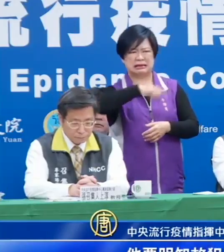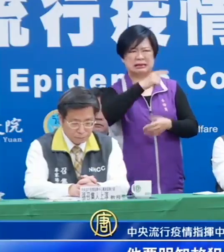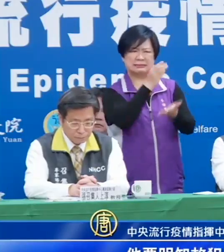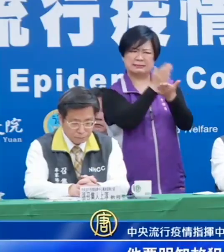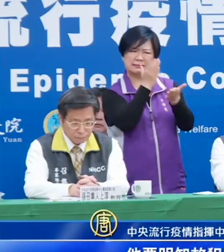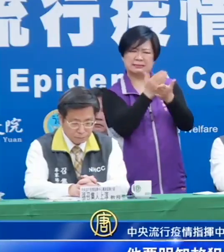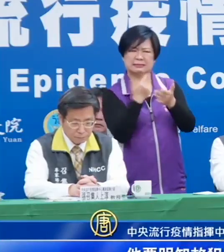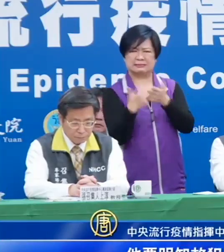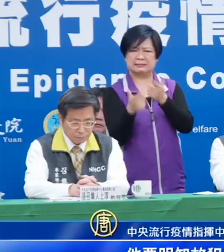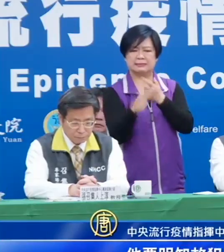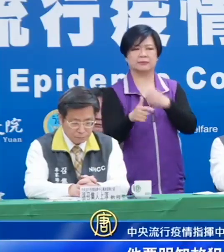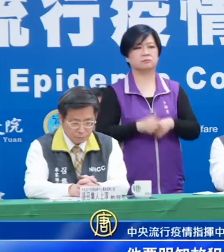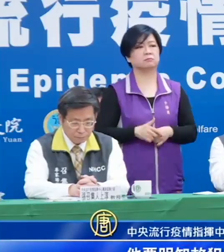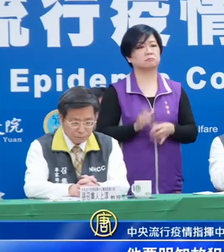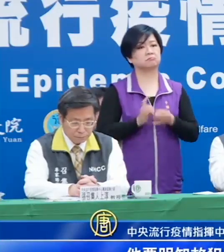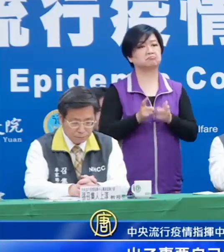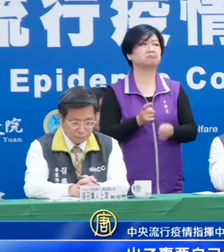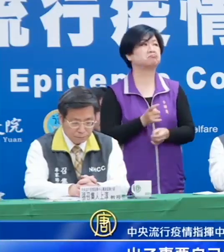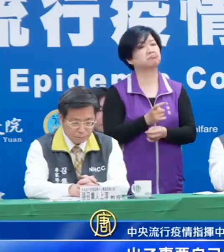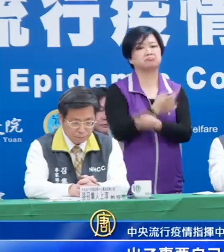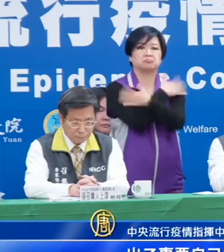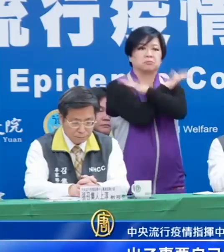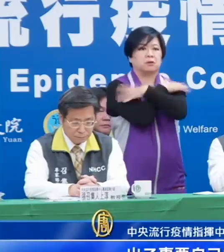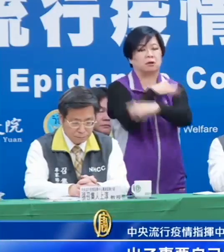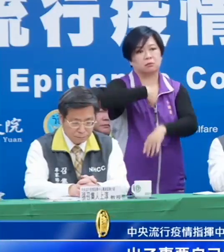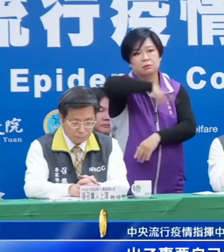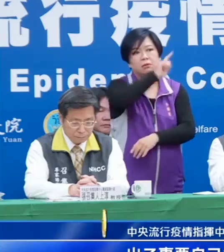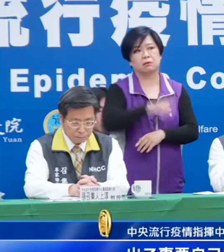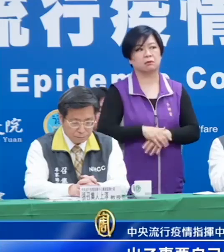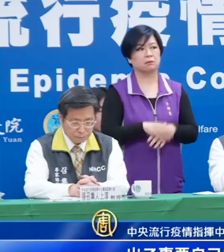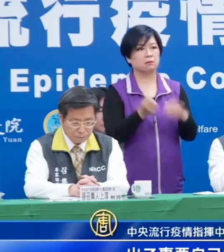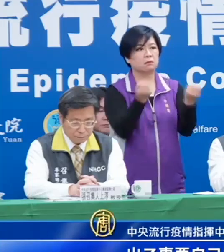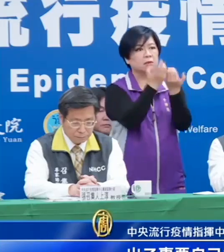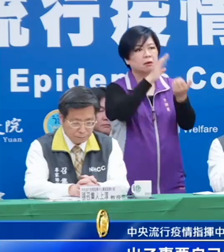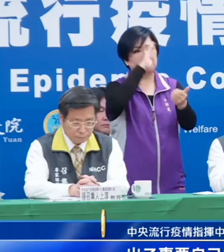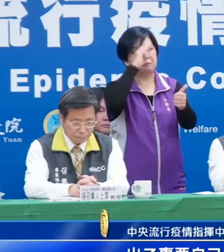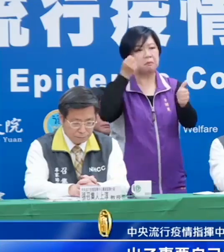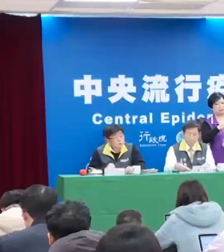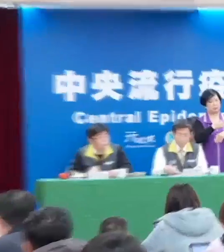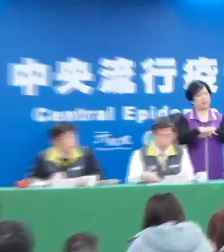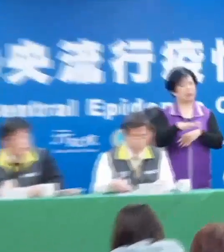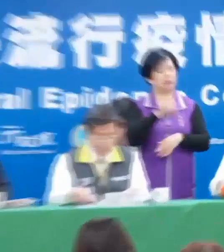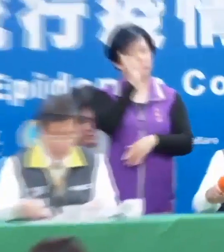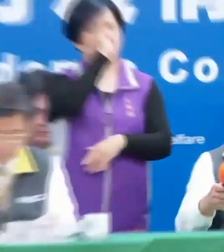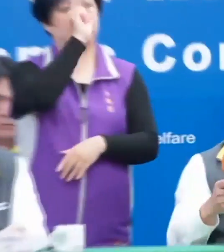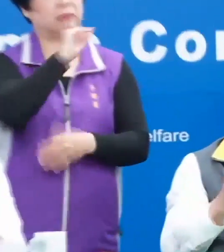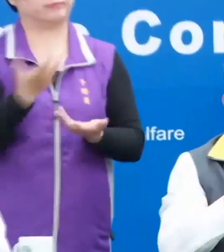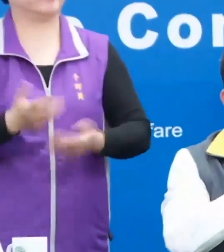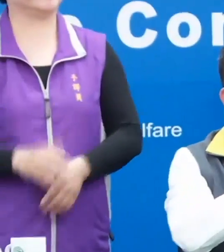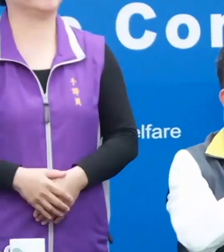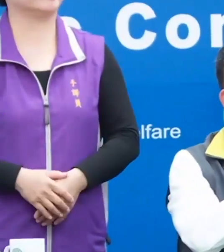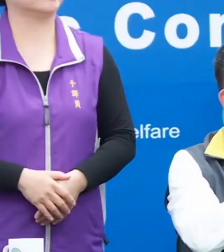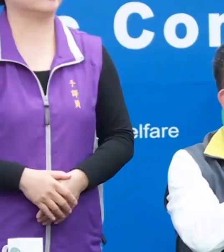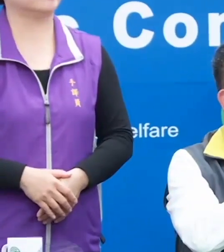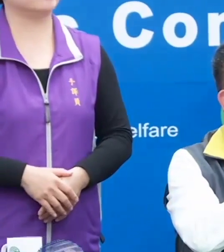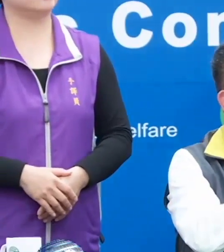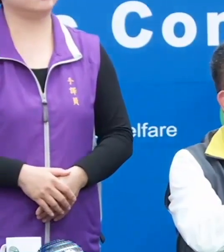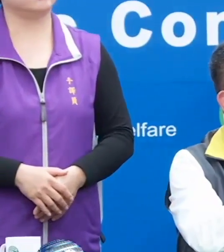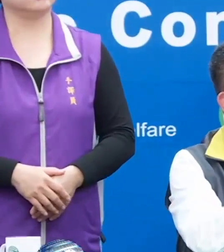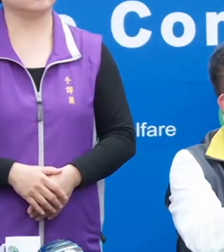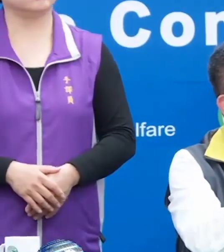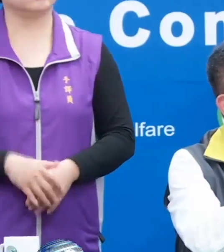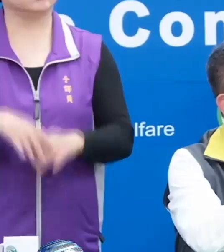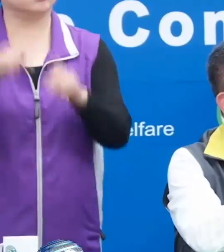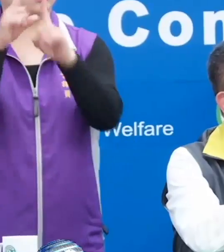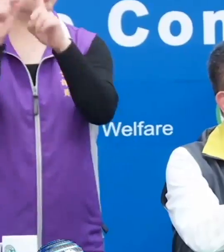家又要明知故犯，好，那出了事要自己负全责。 陈时中强调，这段